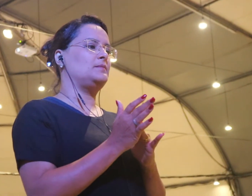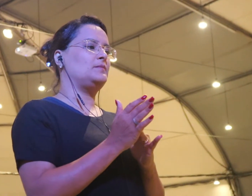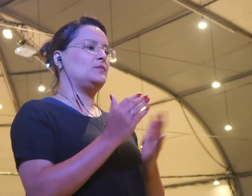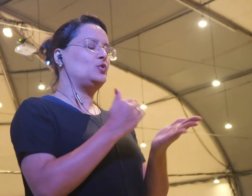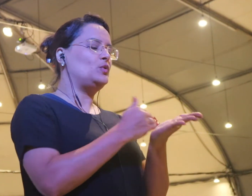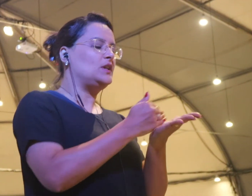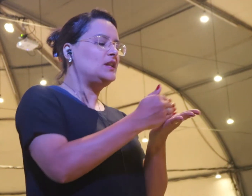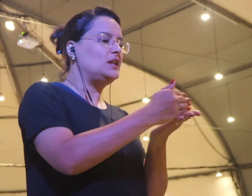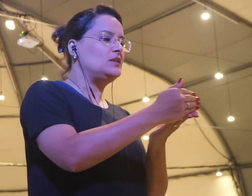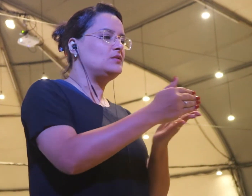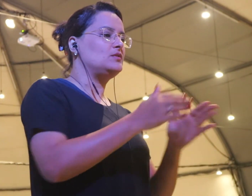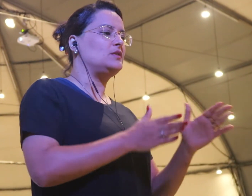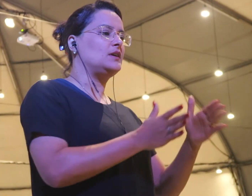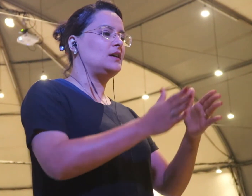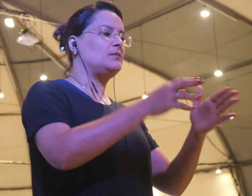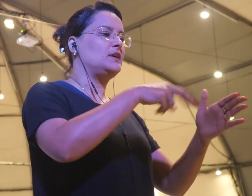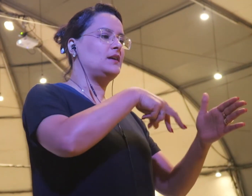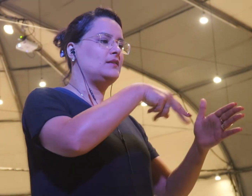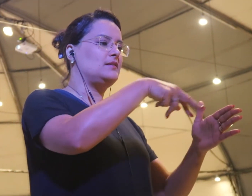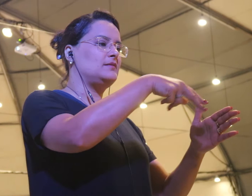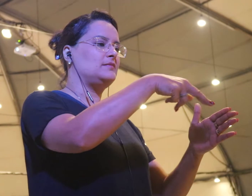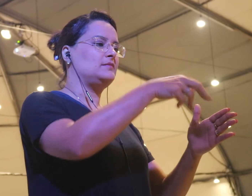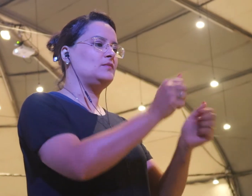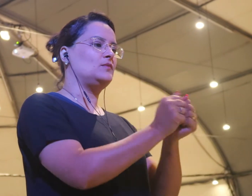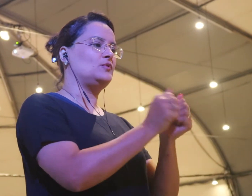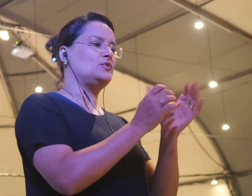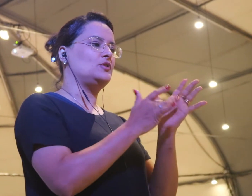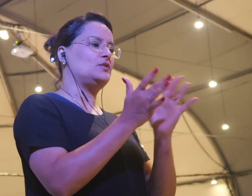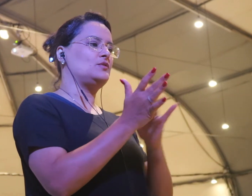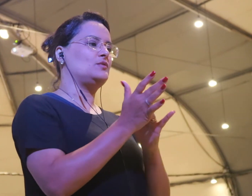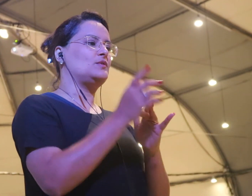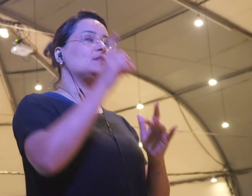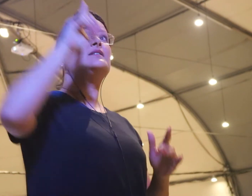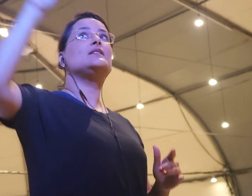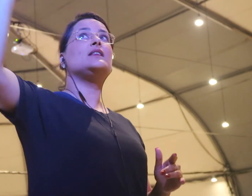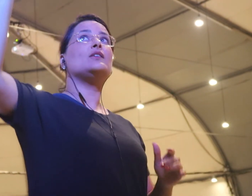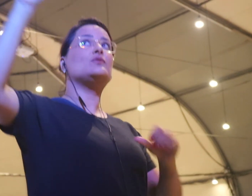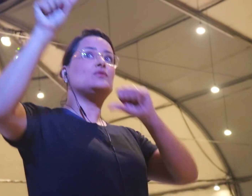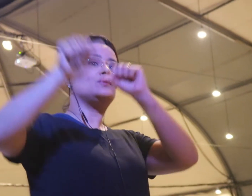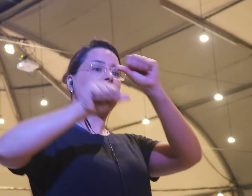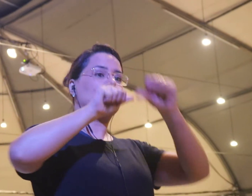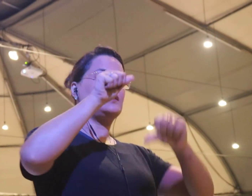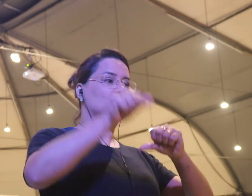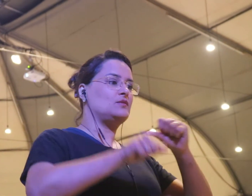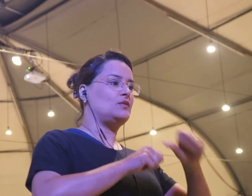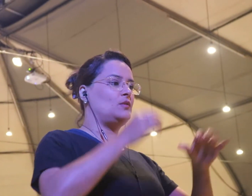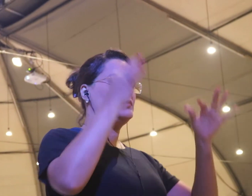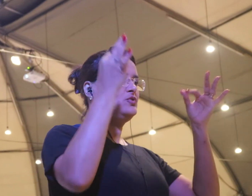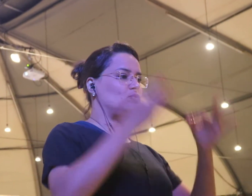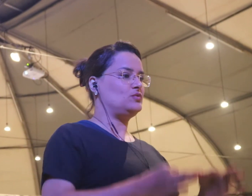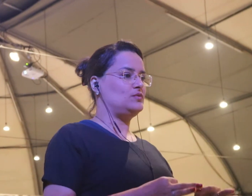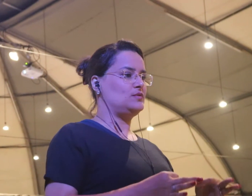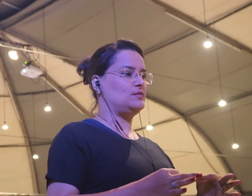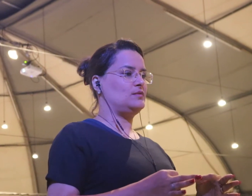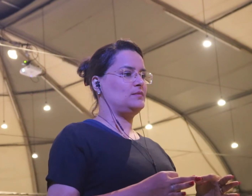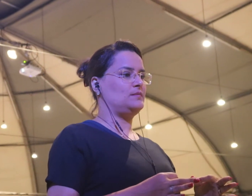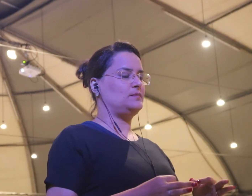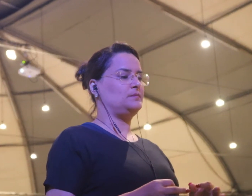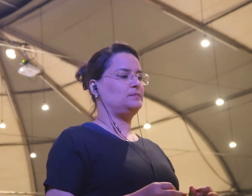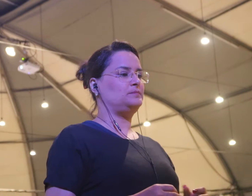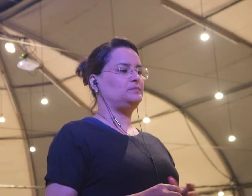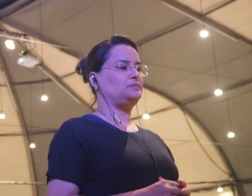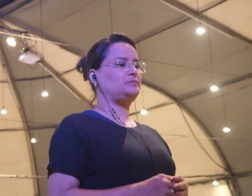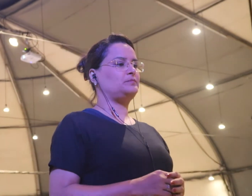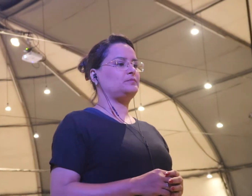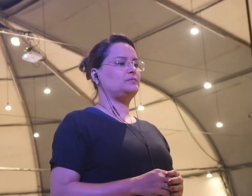início da nossa caminhada. Qual é o grande ponto que a gente precisa destacar então diante dessa verdade? É